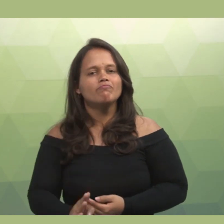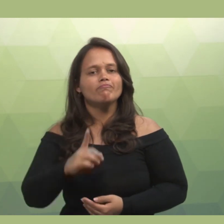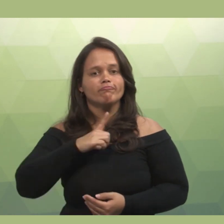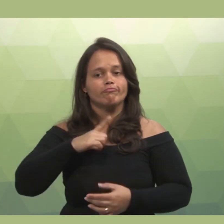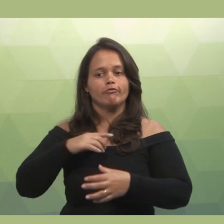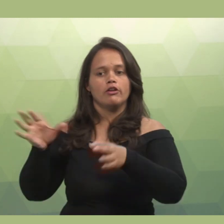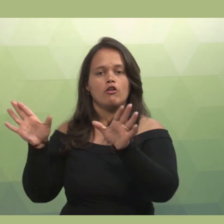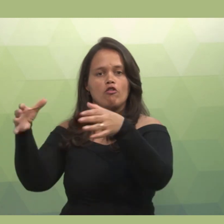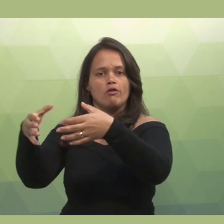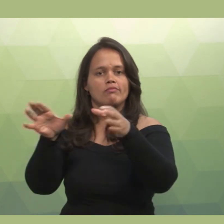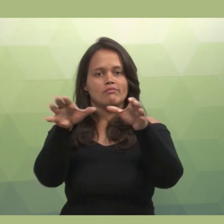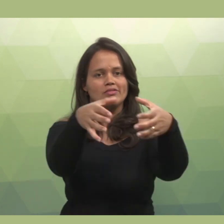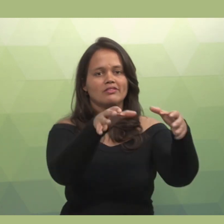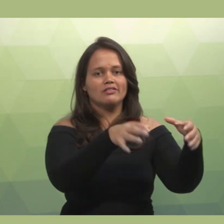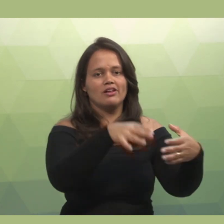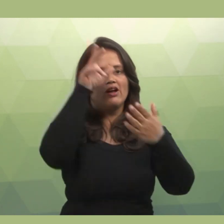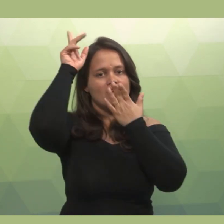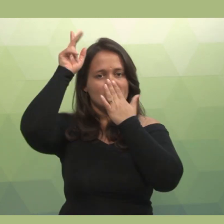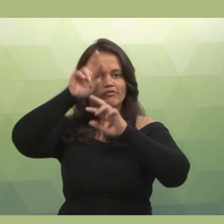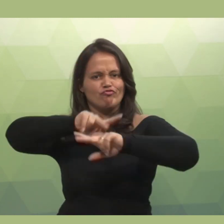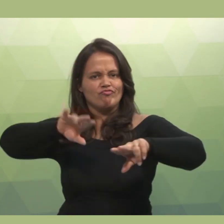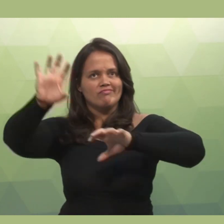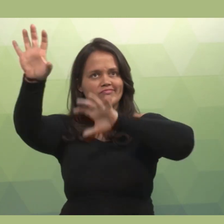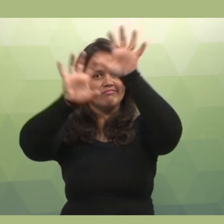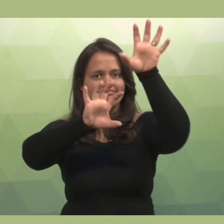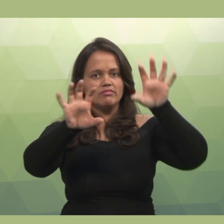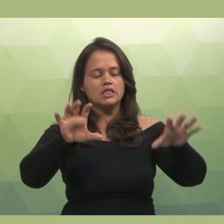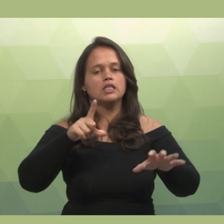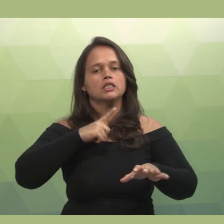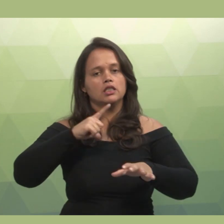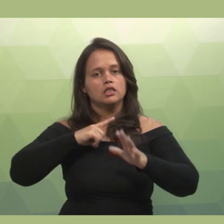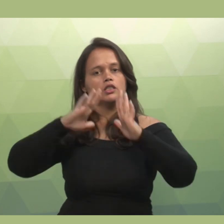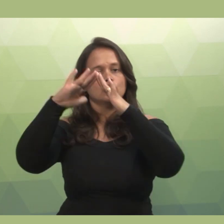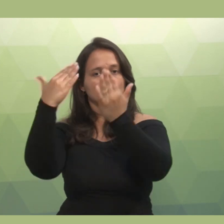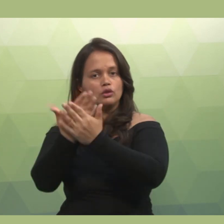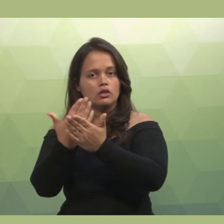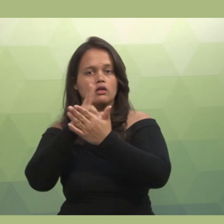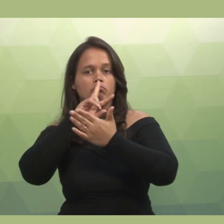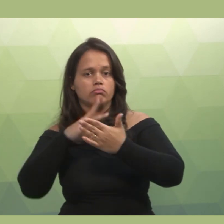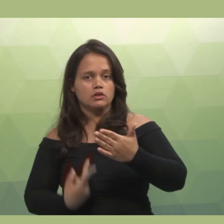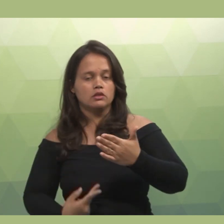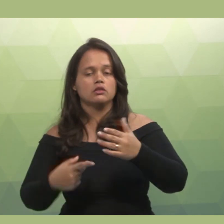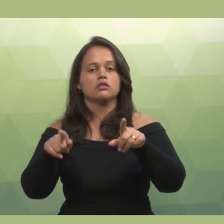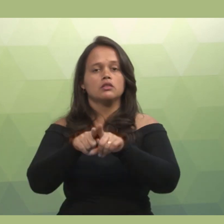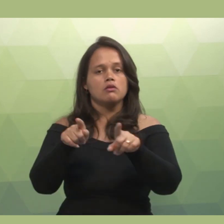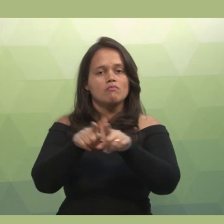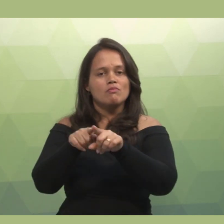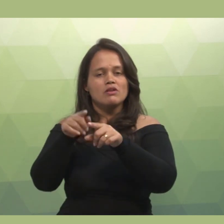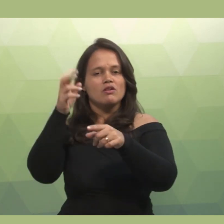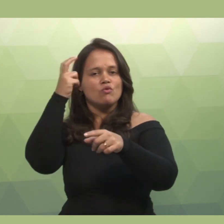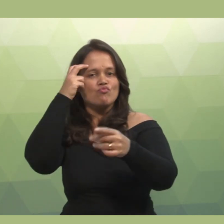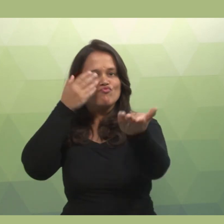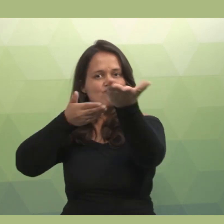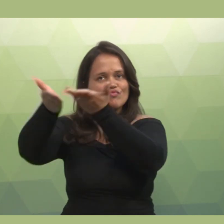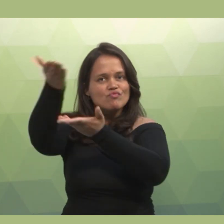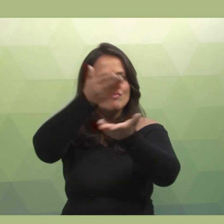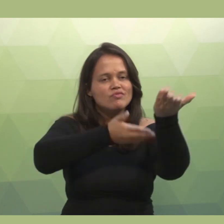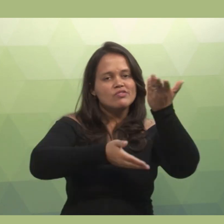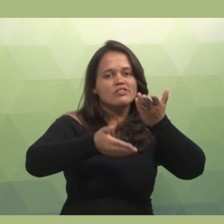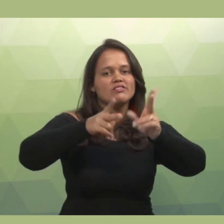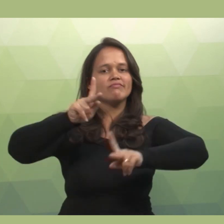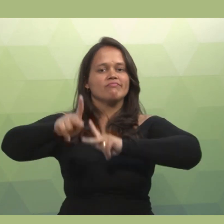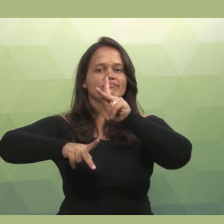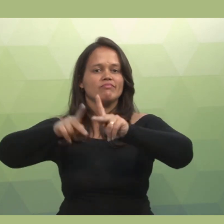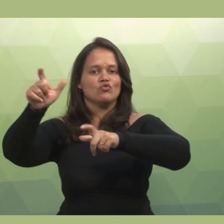existência de comunidades indígenas em algumas regiões, existe oferta de educação escolar bilíngue e intercultural